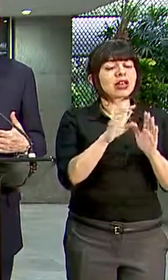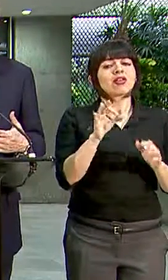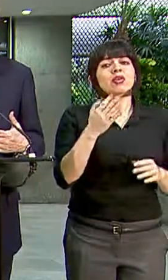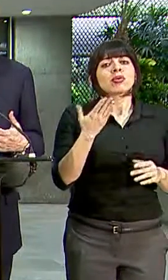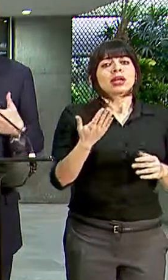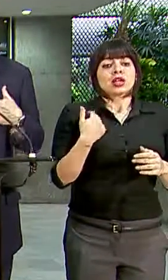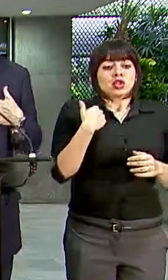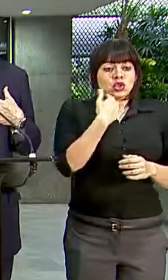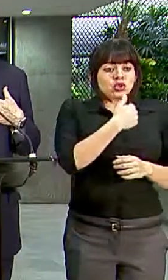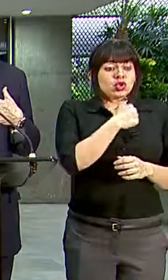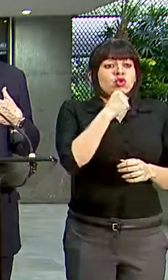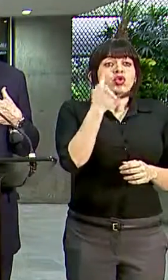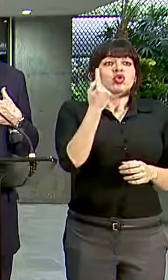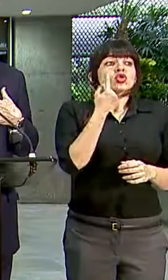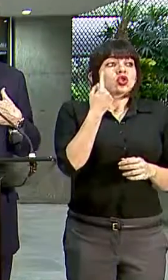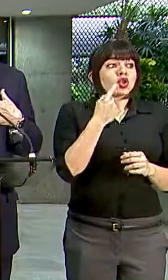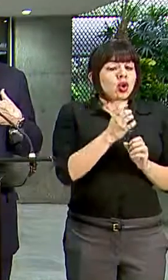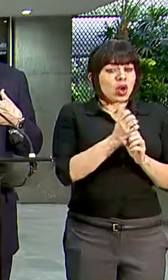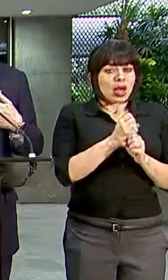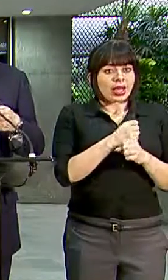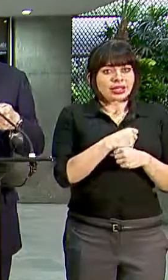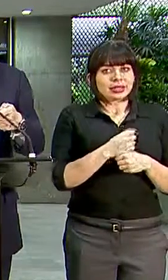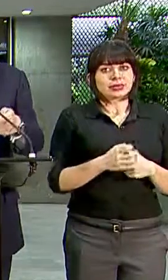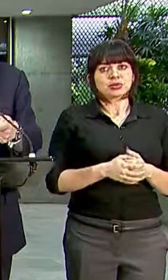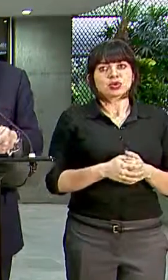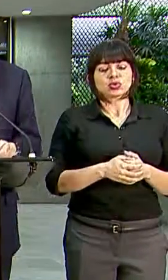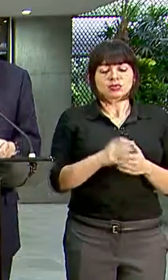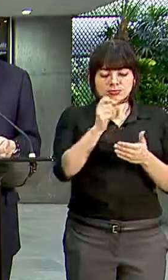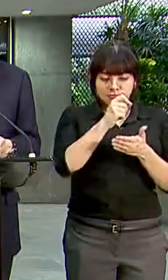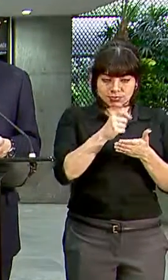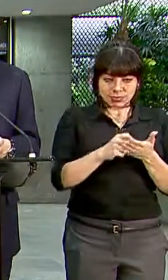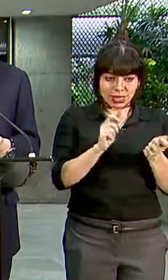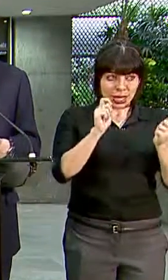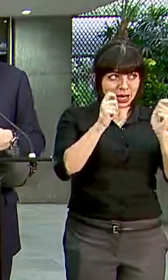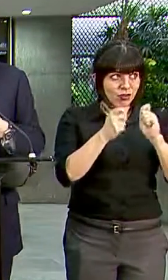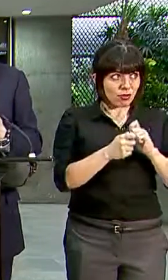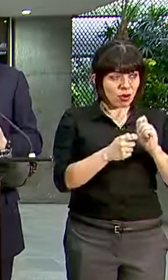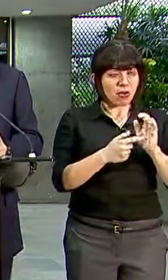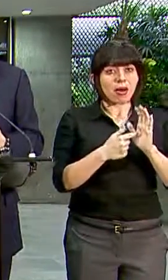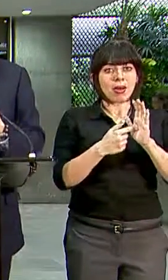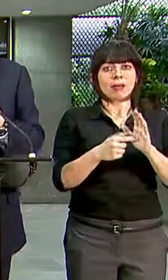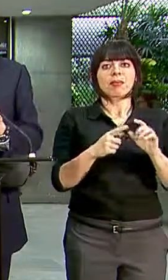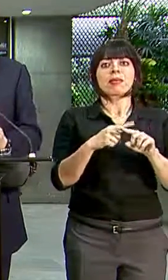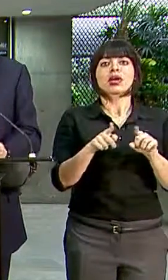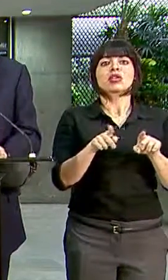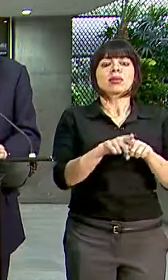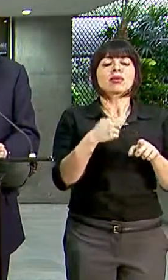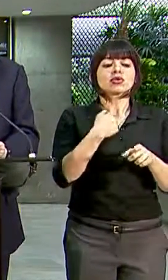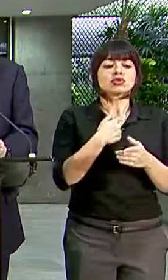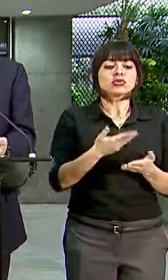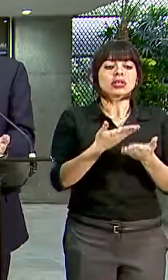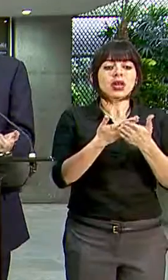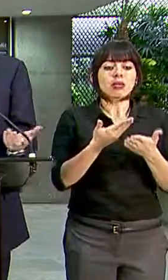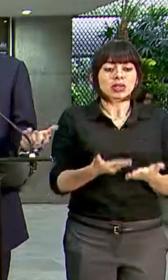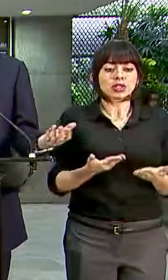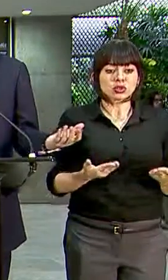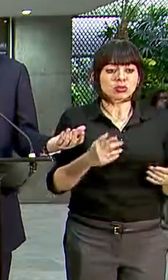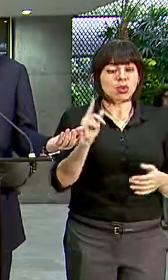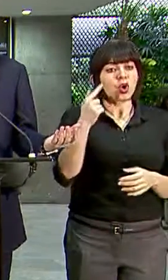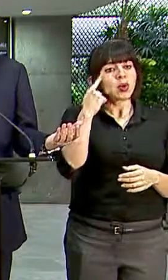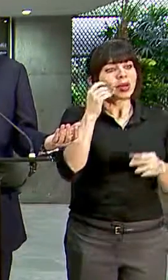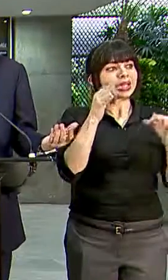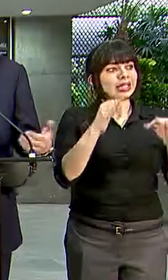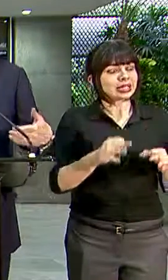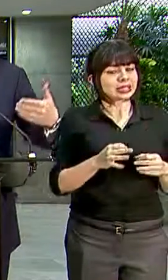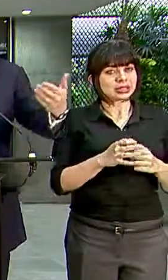que nosotros no somos los que hacemos y escribimos la reforma como tal, sino por el contrario, proveemos unos insumos que el gobierno